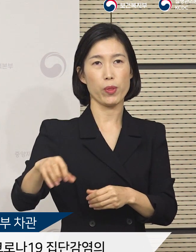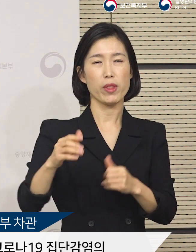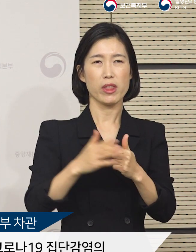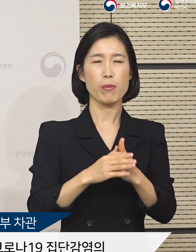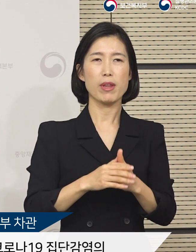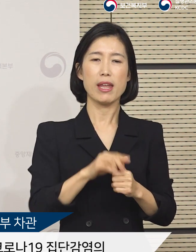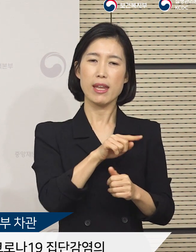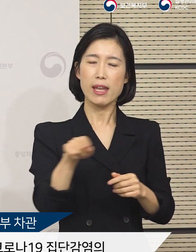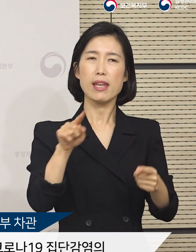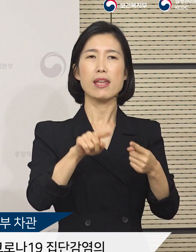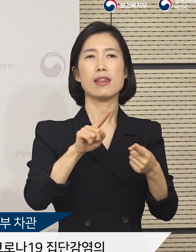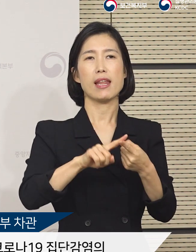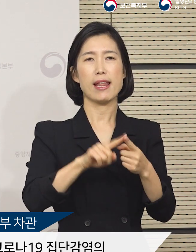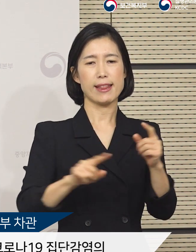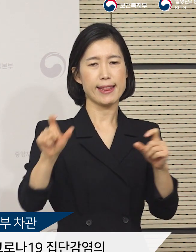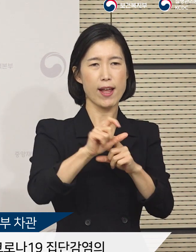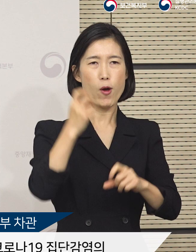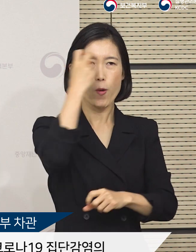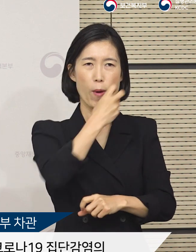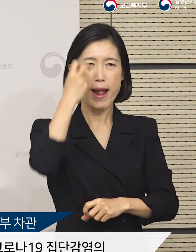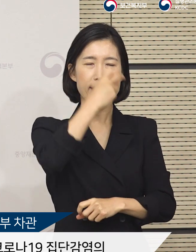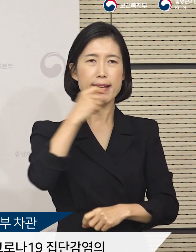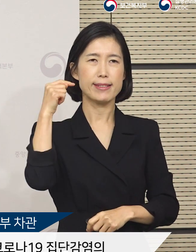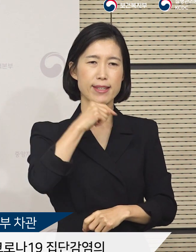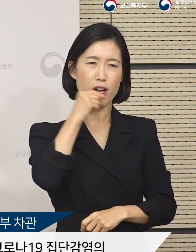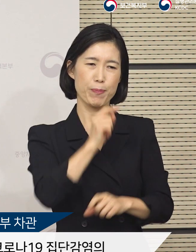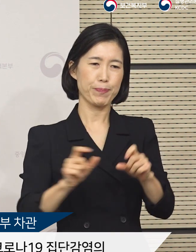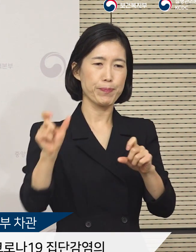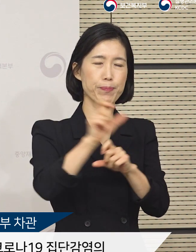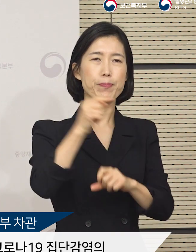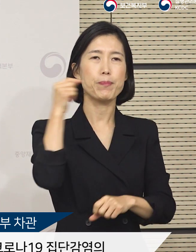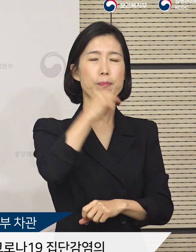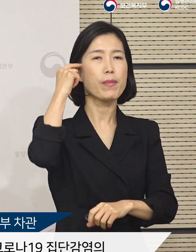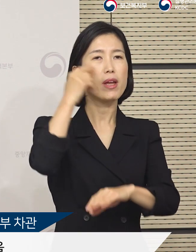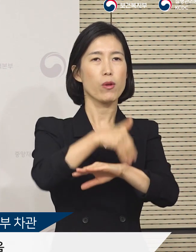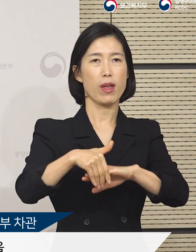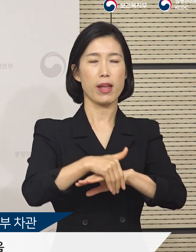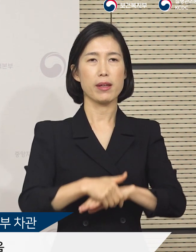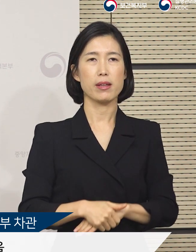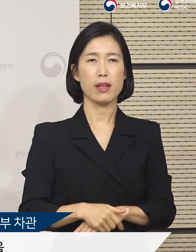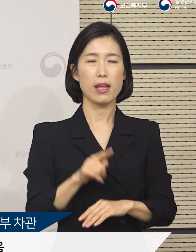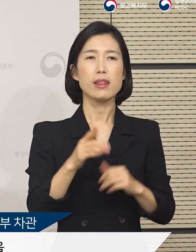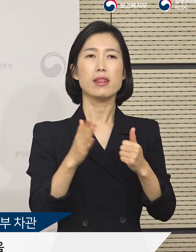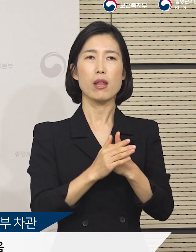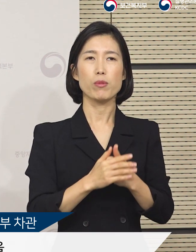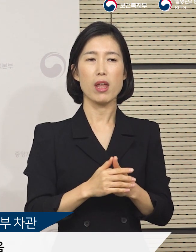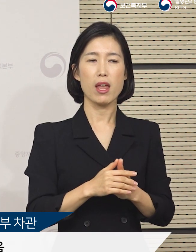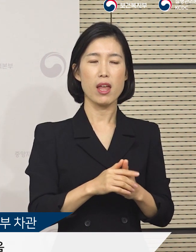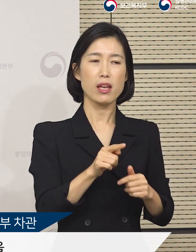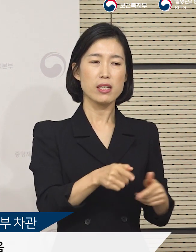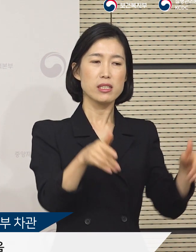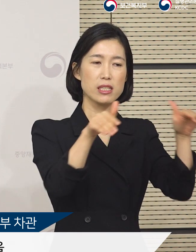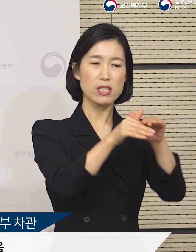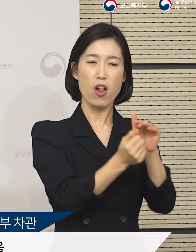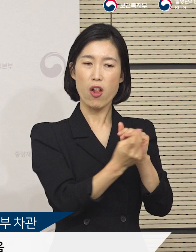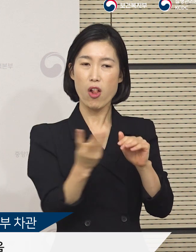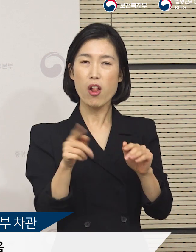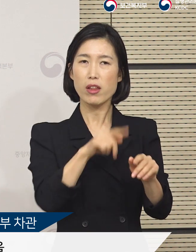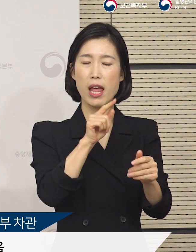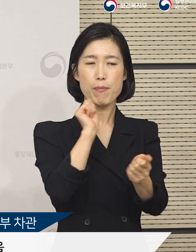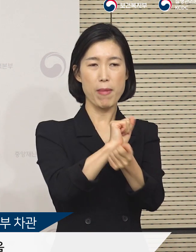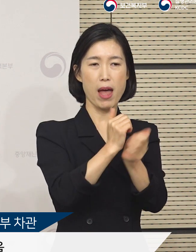이에 대해 한층 강화된 관리가 필요합니다. 이런 이유로 이들 시설의 방역